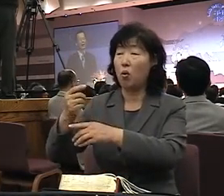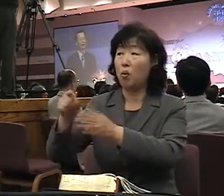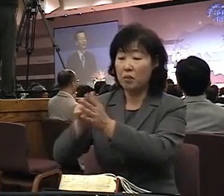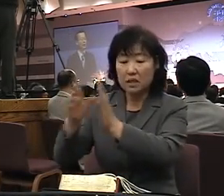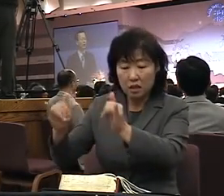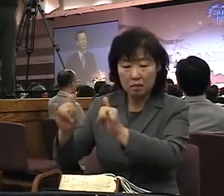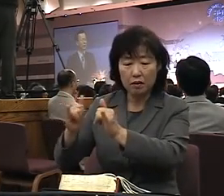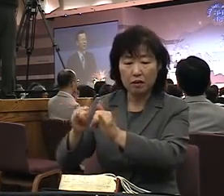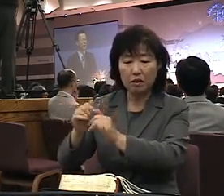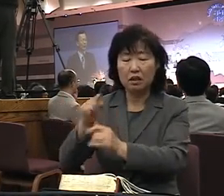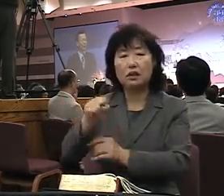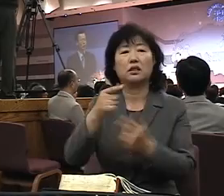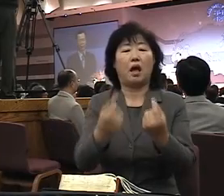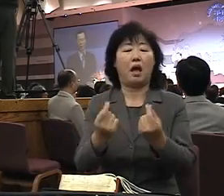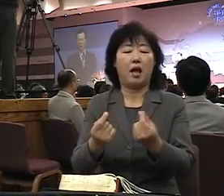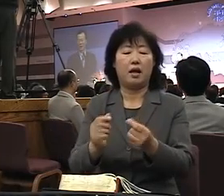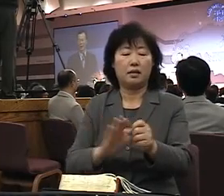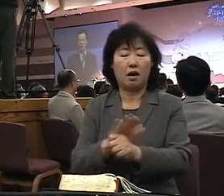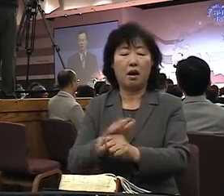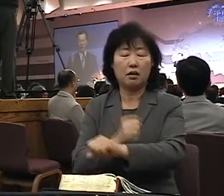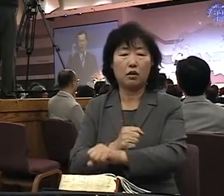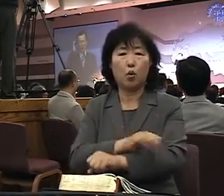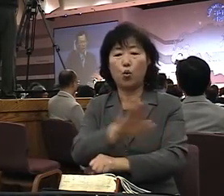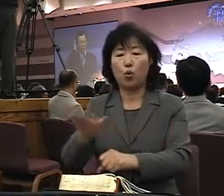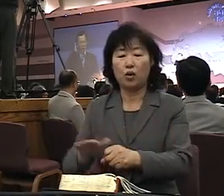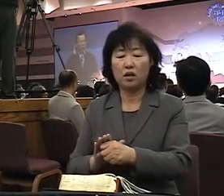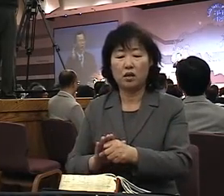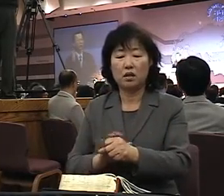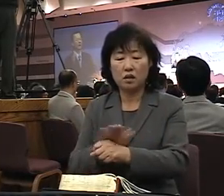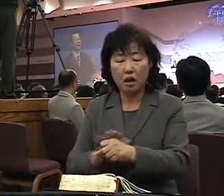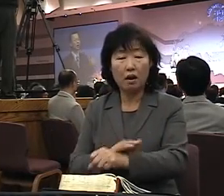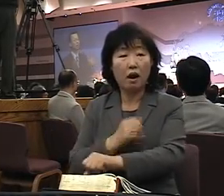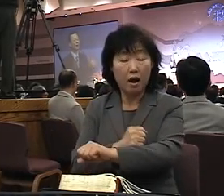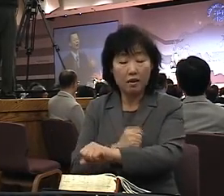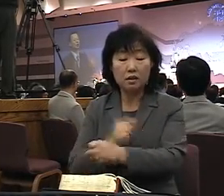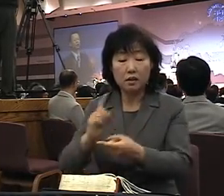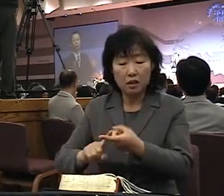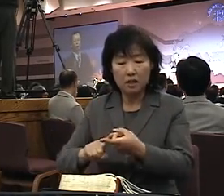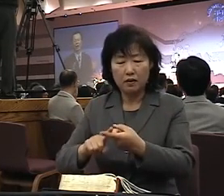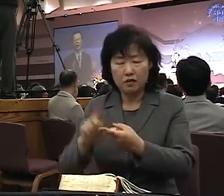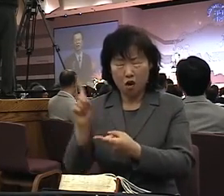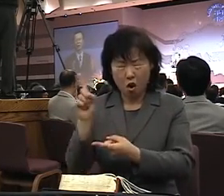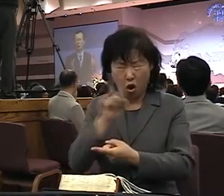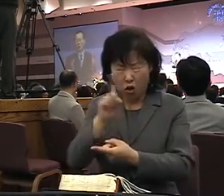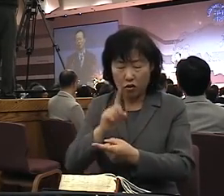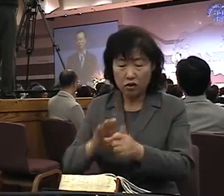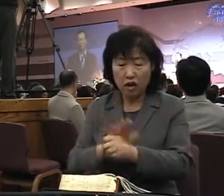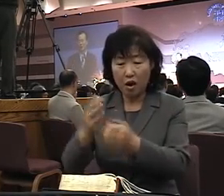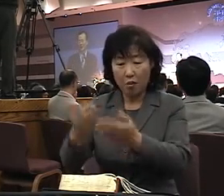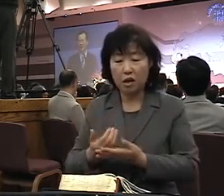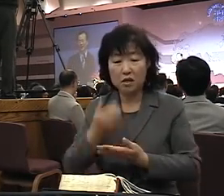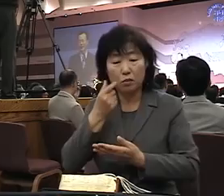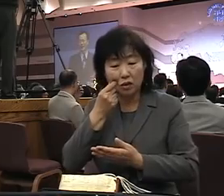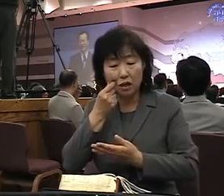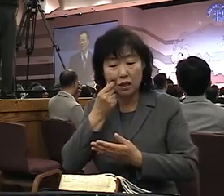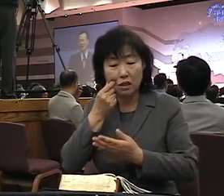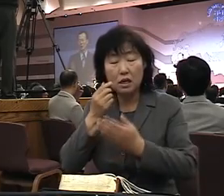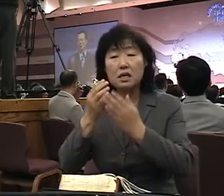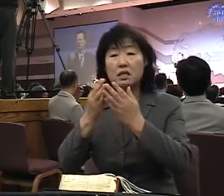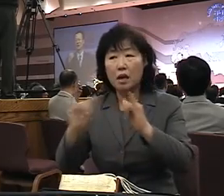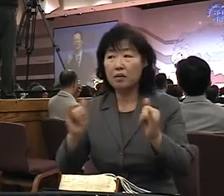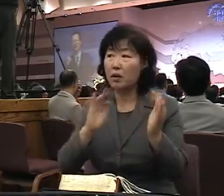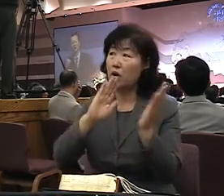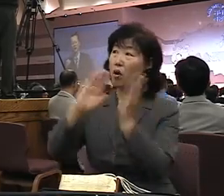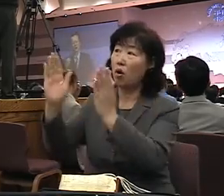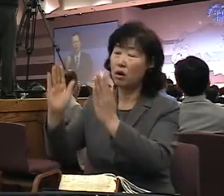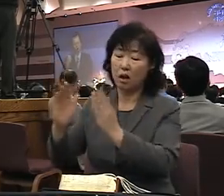그렇게 사랑하신다는 겁니다. 우리를 사랑하시되 전혀 사랑을 받지 못할 그러한 사람들을 향해